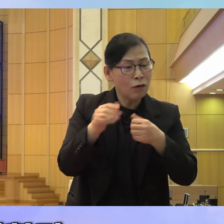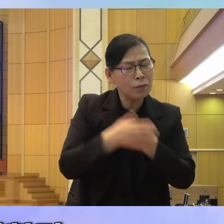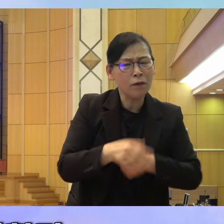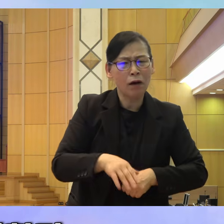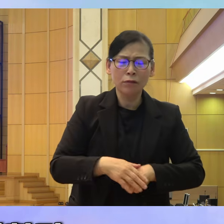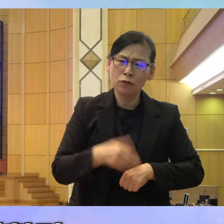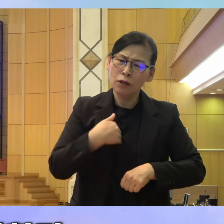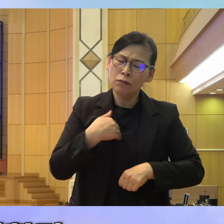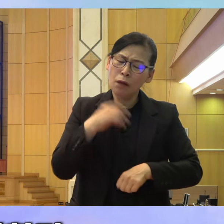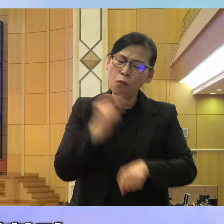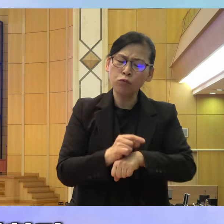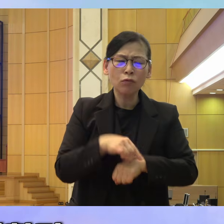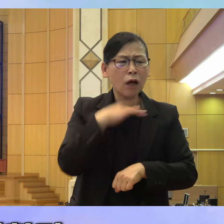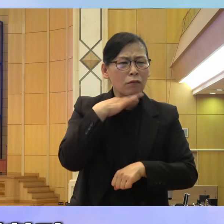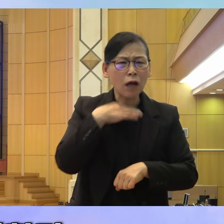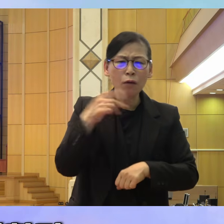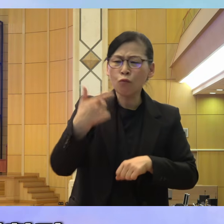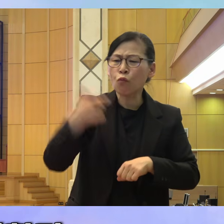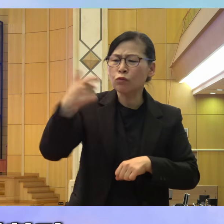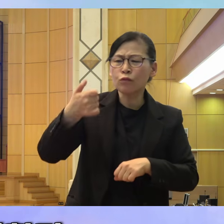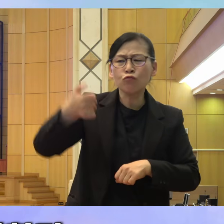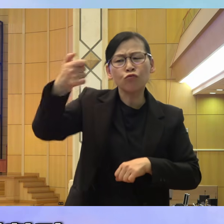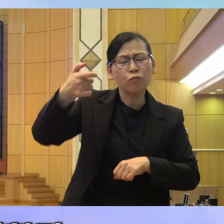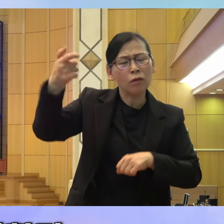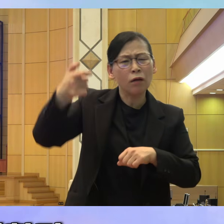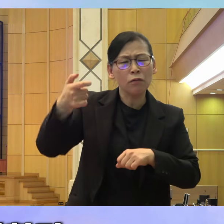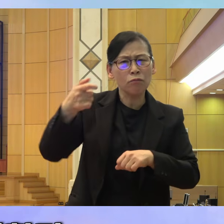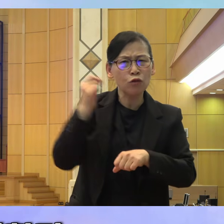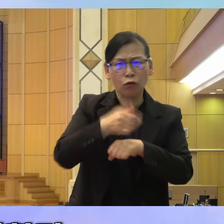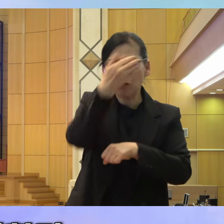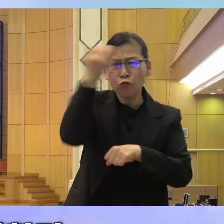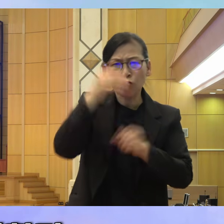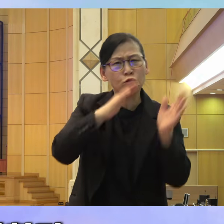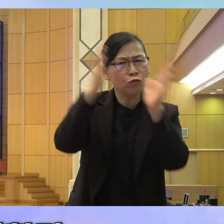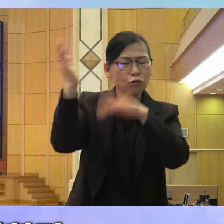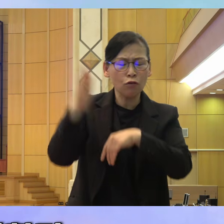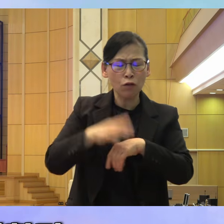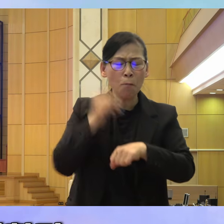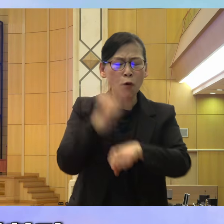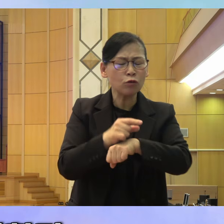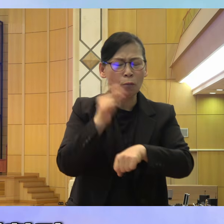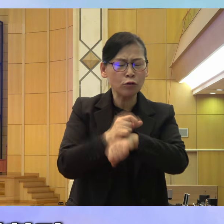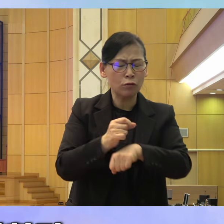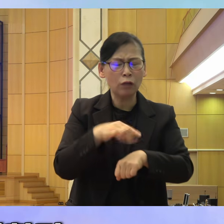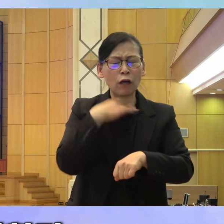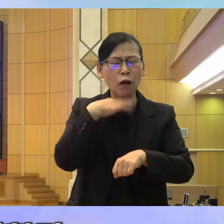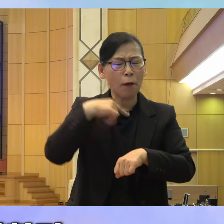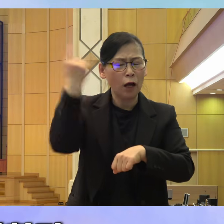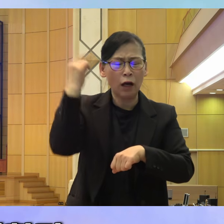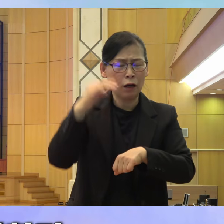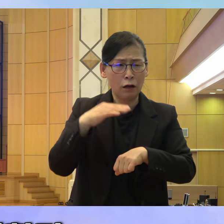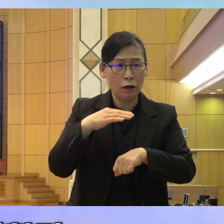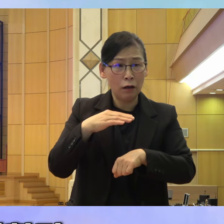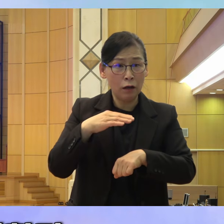거예요. 나는 벌써 뭐 50대인데, 나는 청년의 때가 지난 지가 벌써 몇십 년 됐는데.